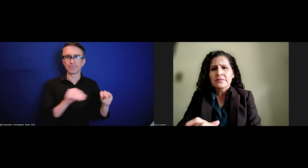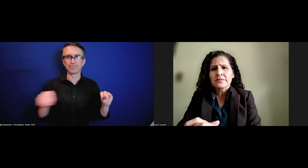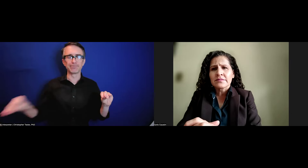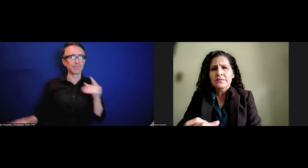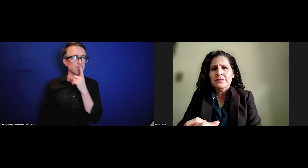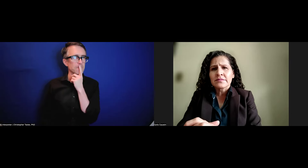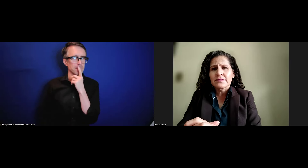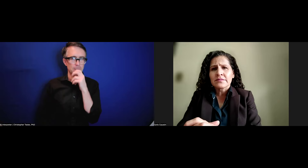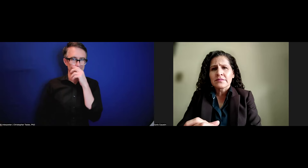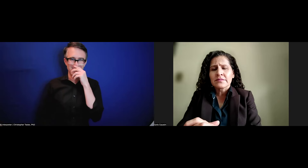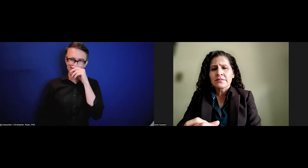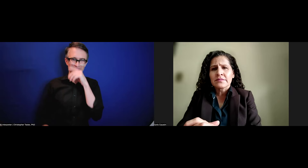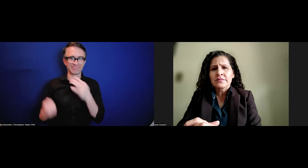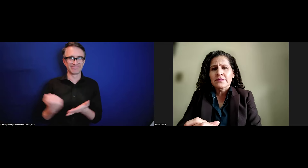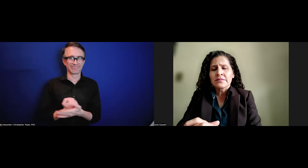Sign language in Bolivia.